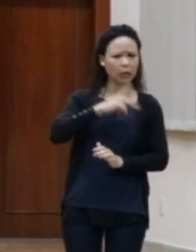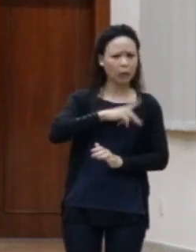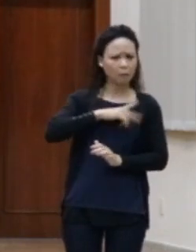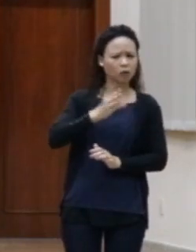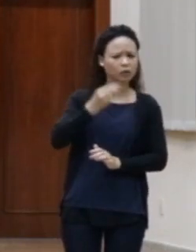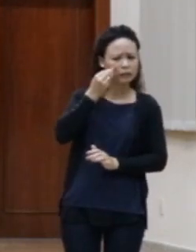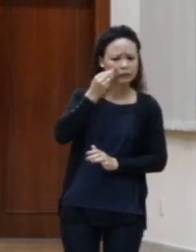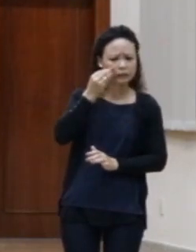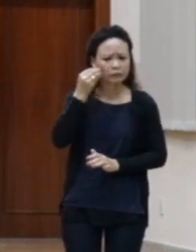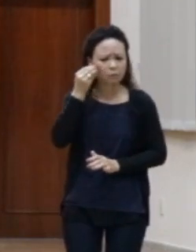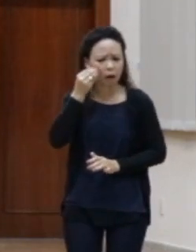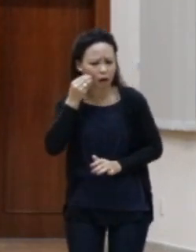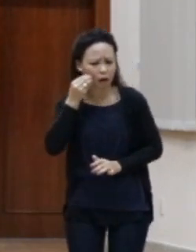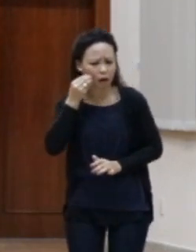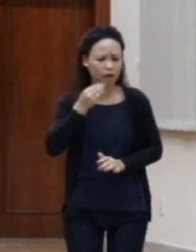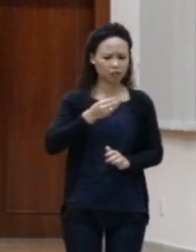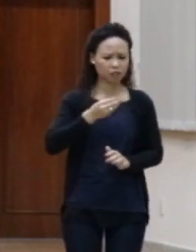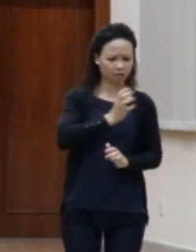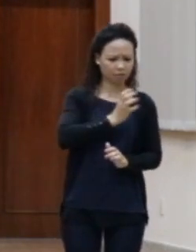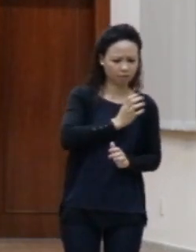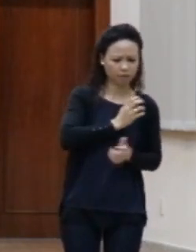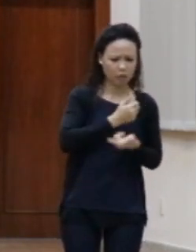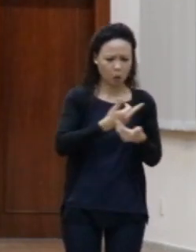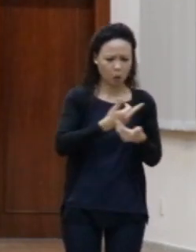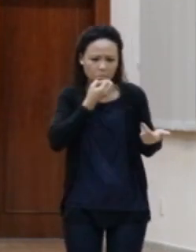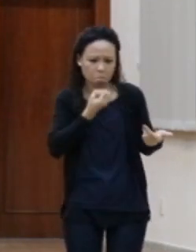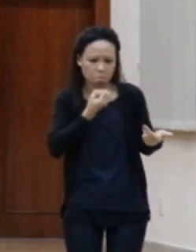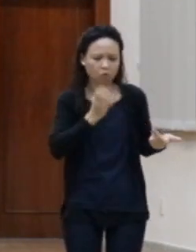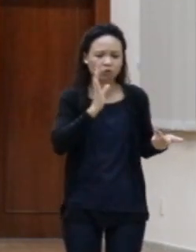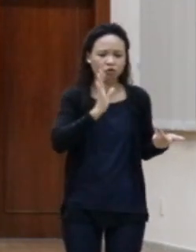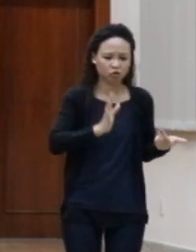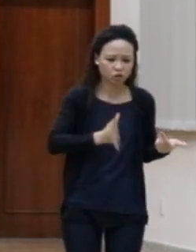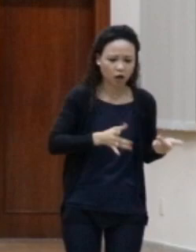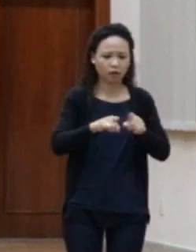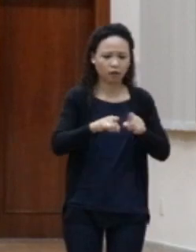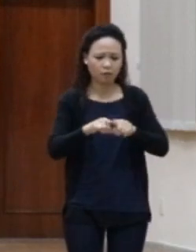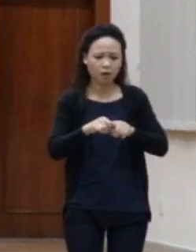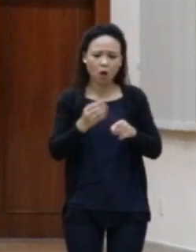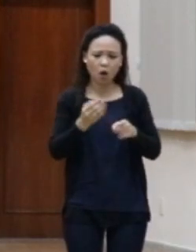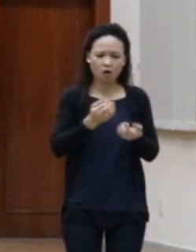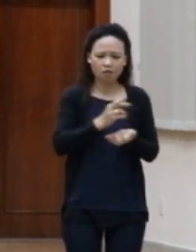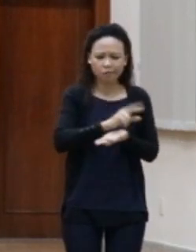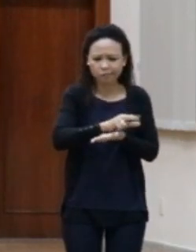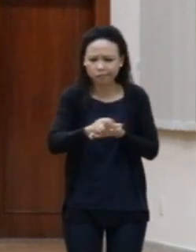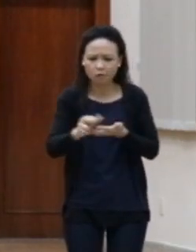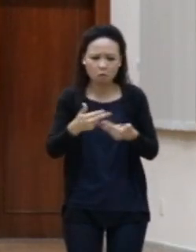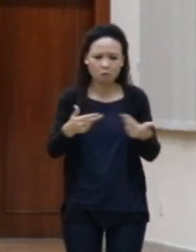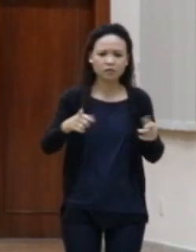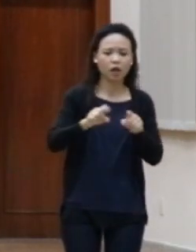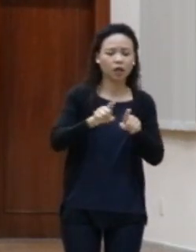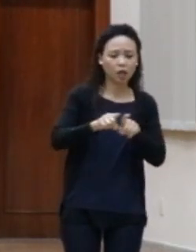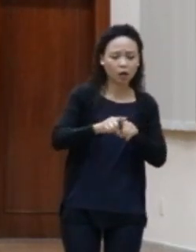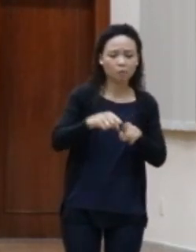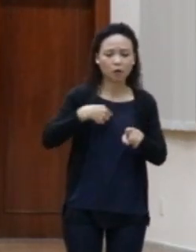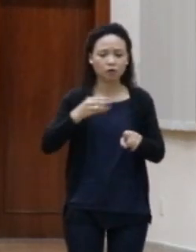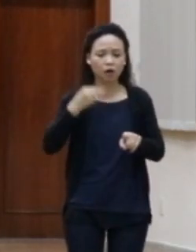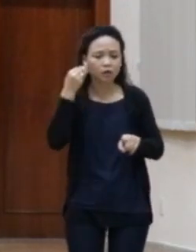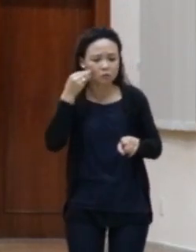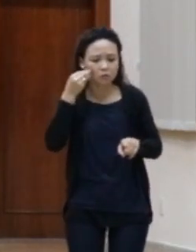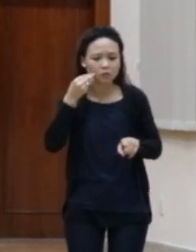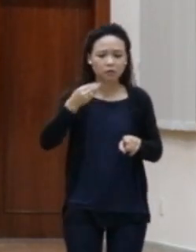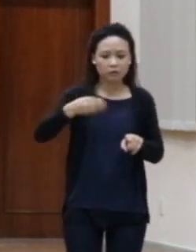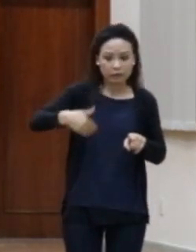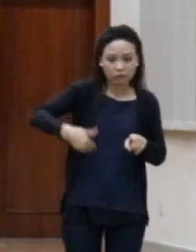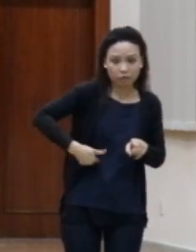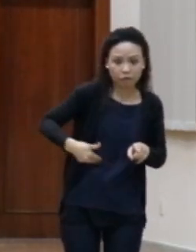de viver contente em toda e qualquer situação, seja bem alimentado, seja com fome, tendo muito ou passando